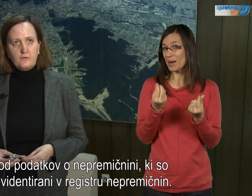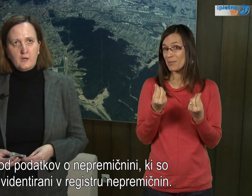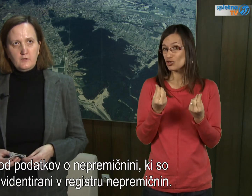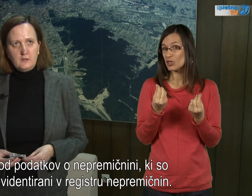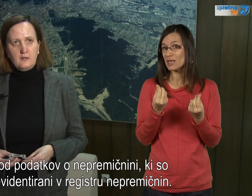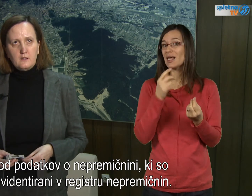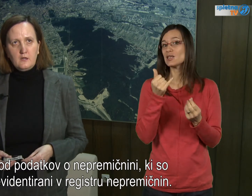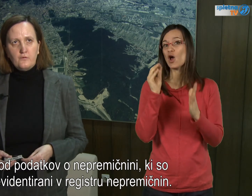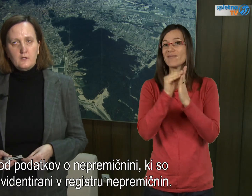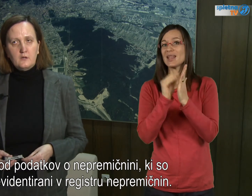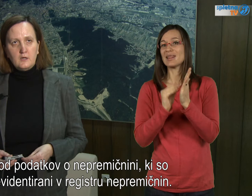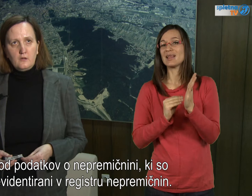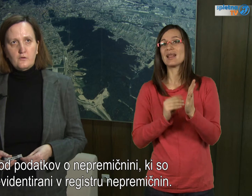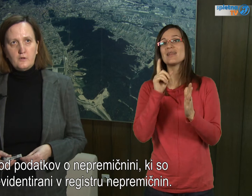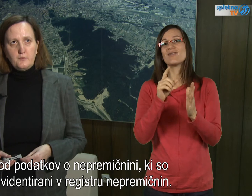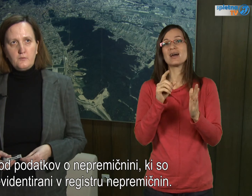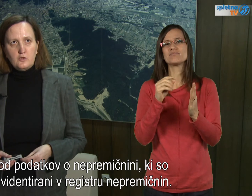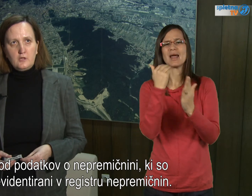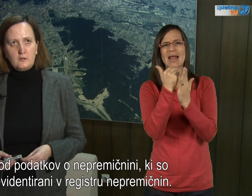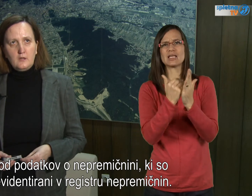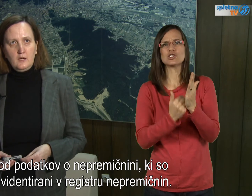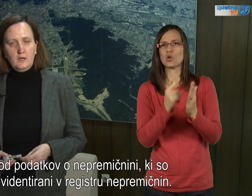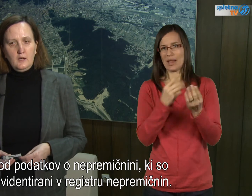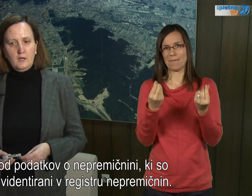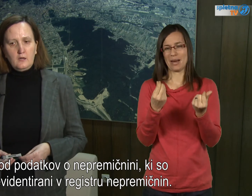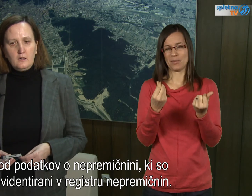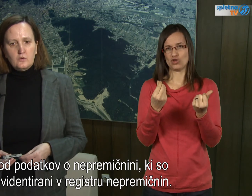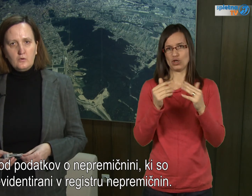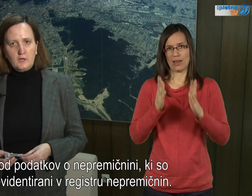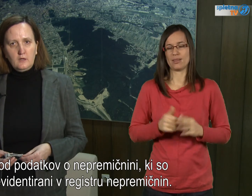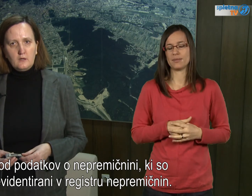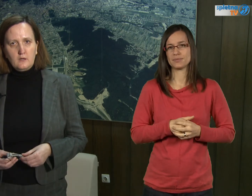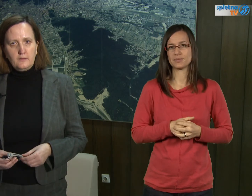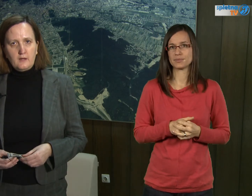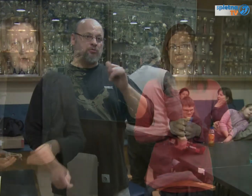evidentirani v registru nepremičnin.